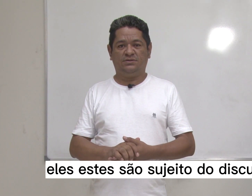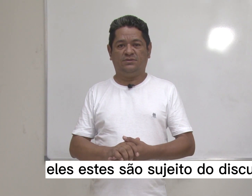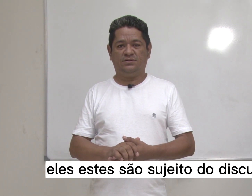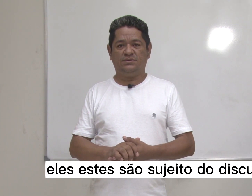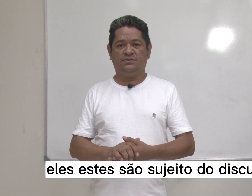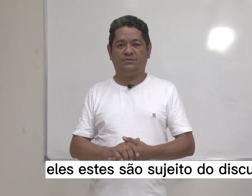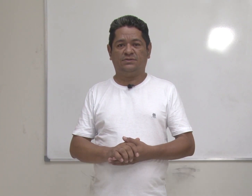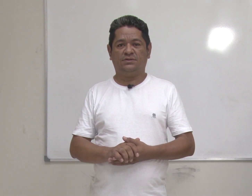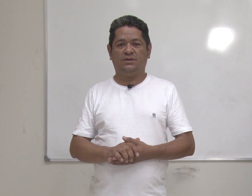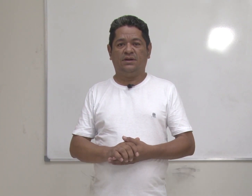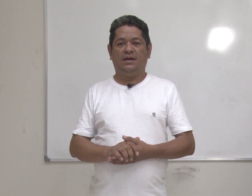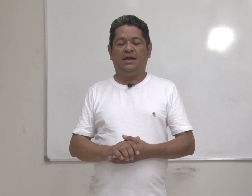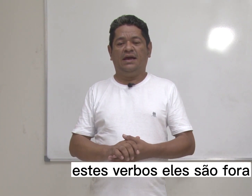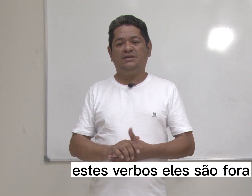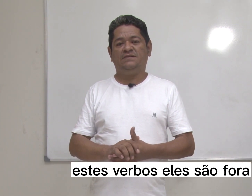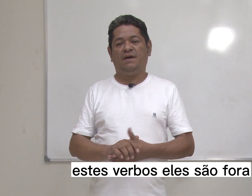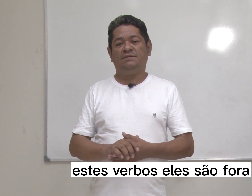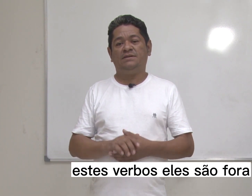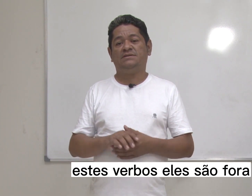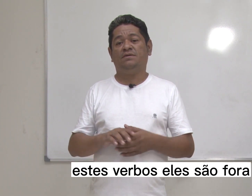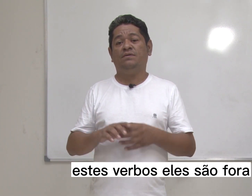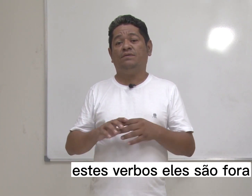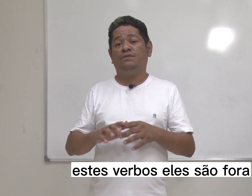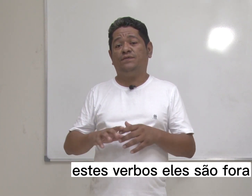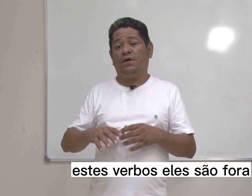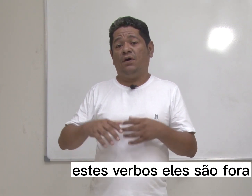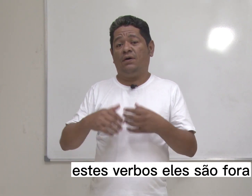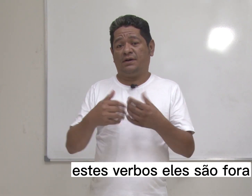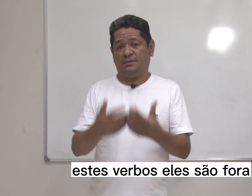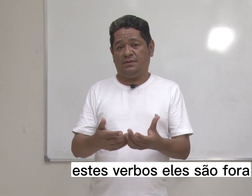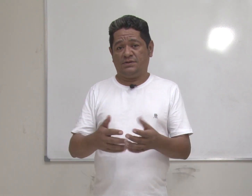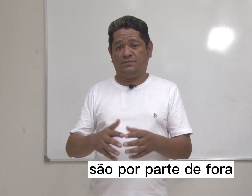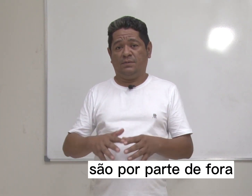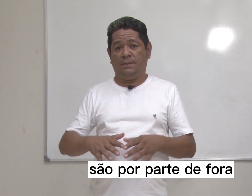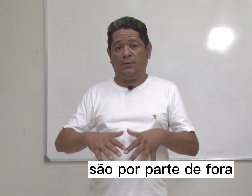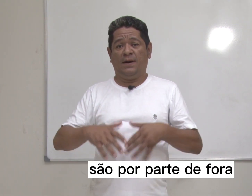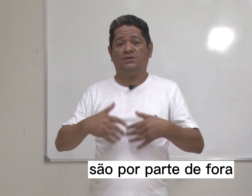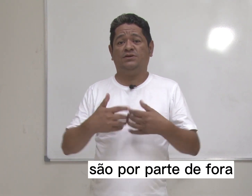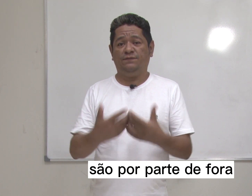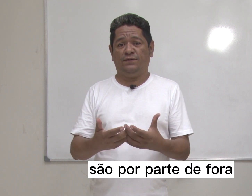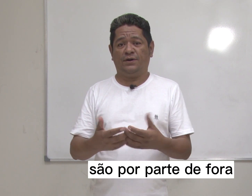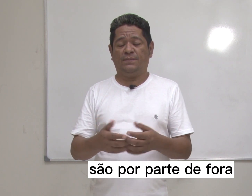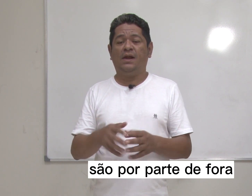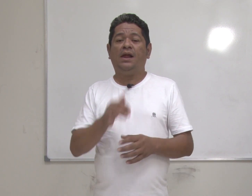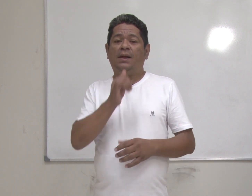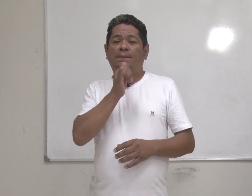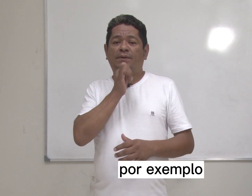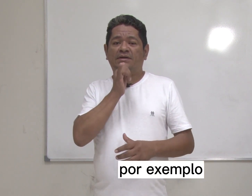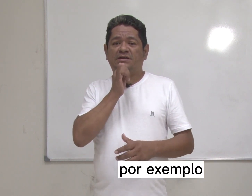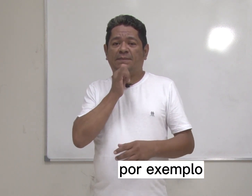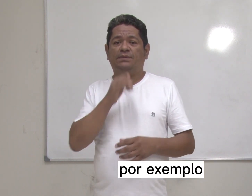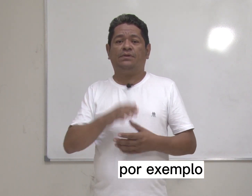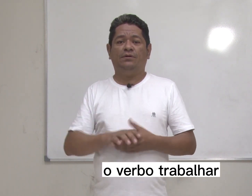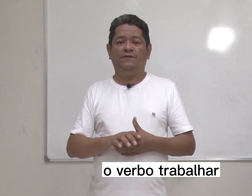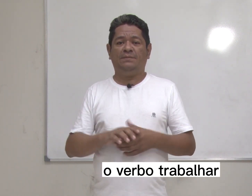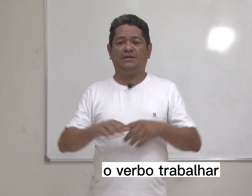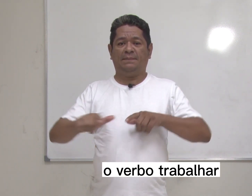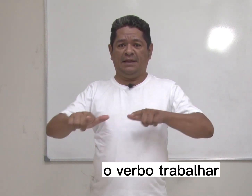do discurso. Estes verbos eles são fora, são por parte de fora. Por exemplo, o verbo